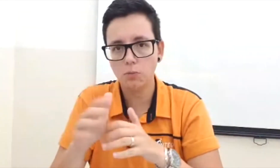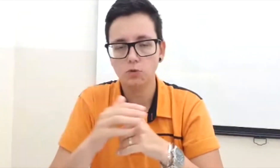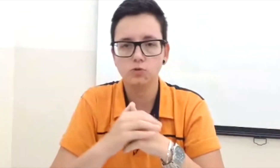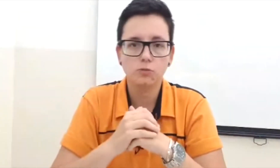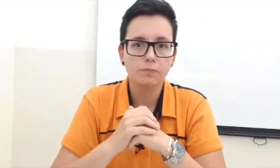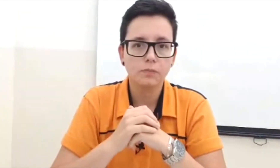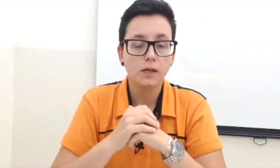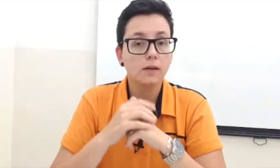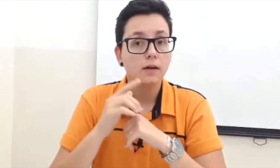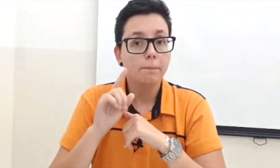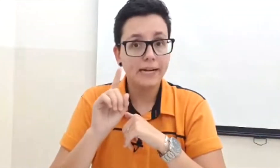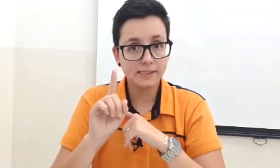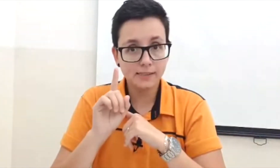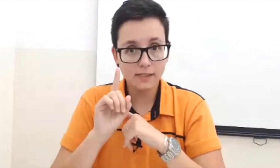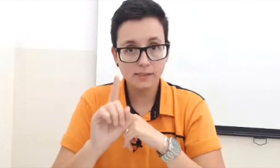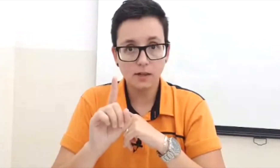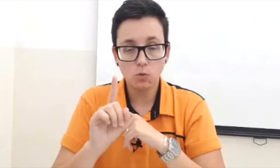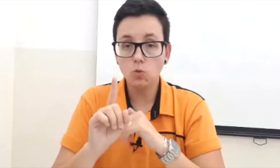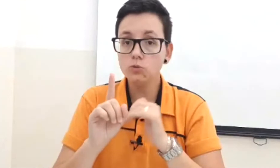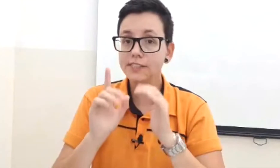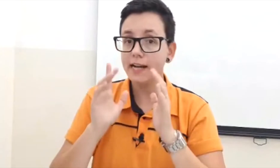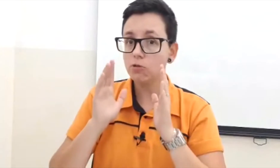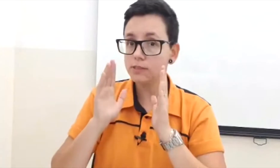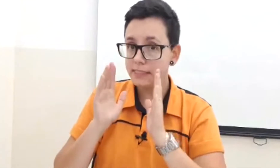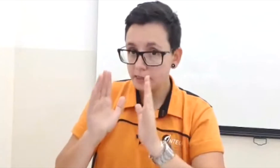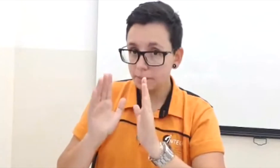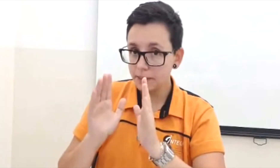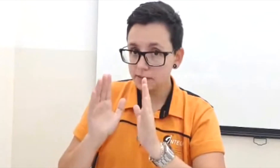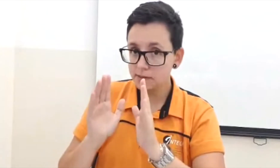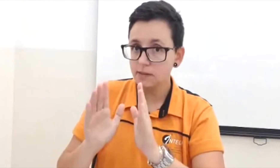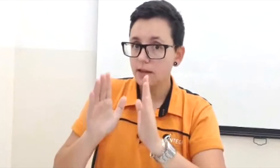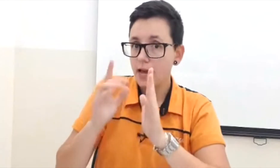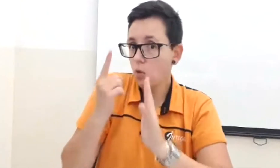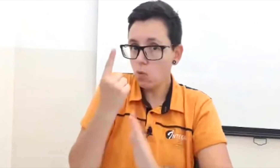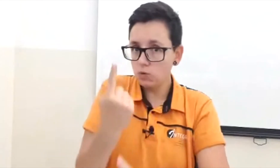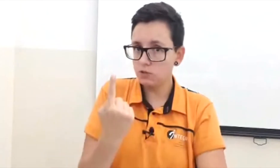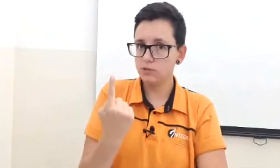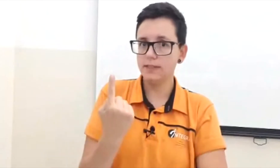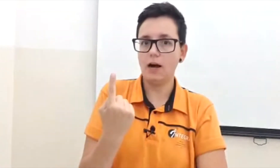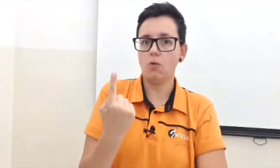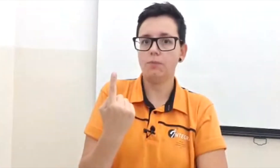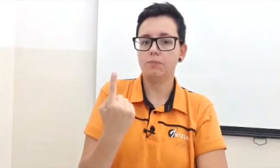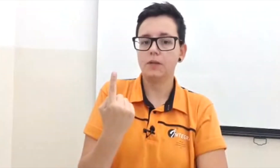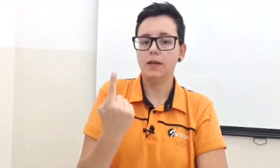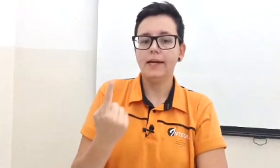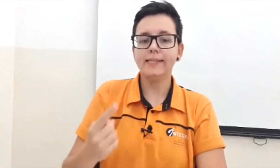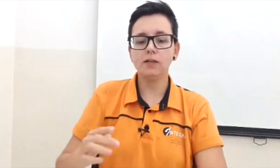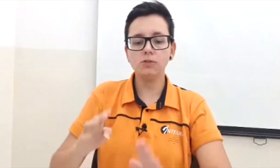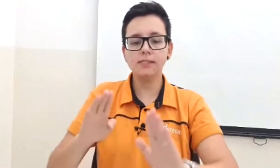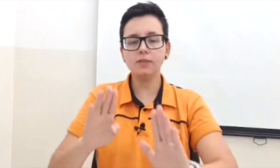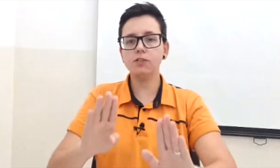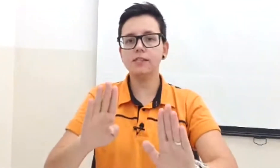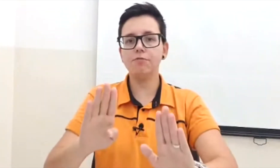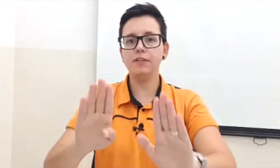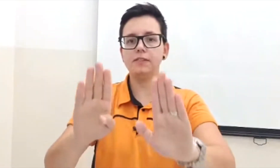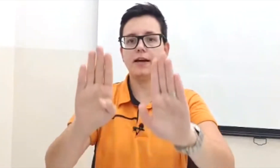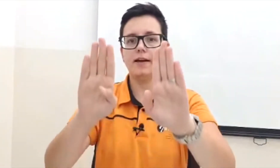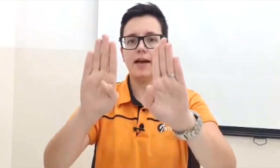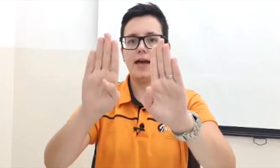composto. Presta atenção, um sinal simples é um único sinal. Então, se você fizer